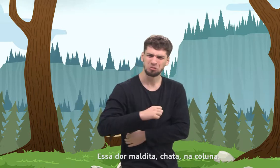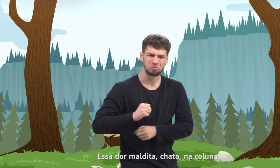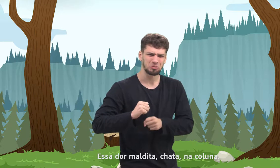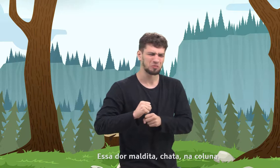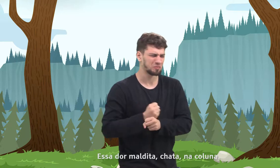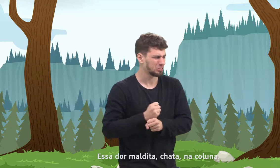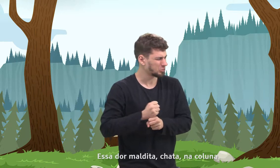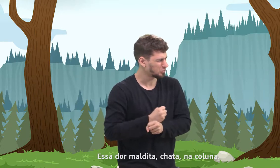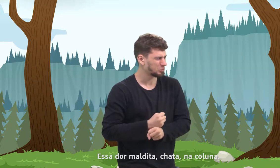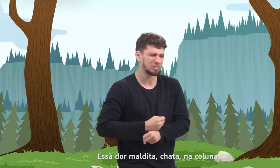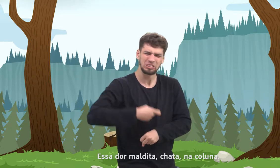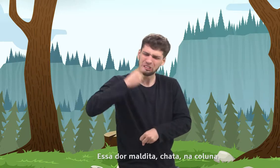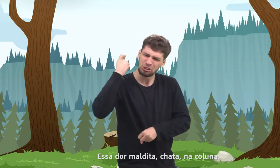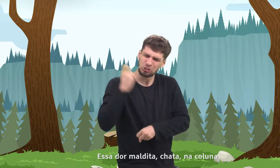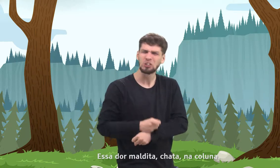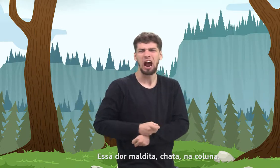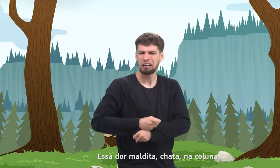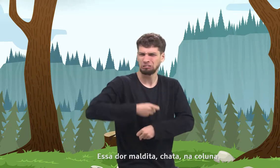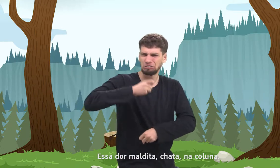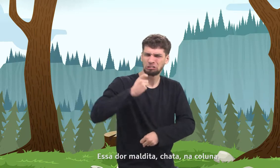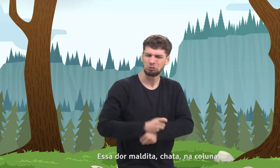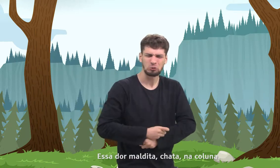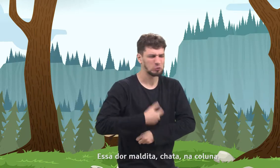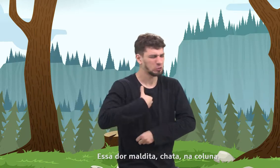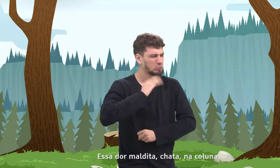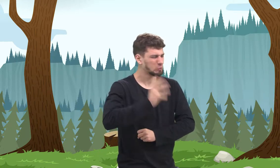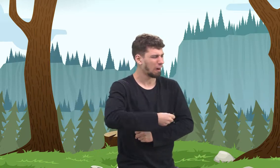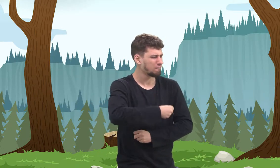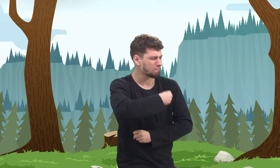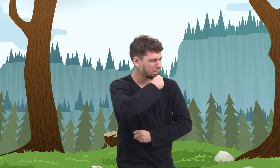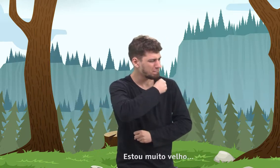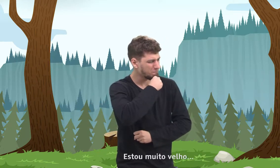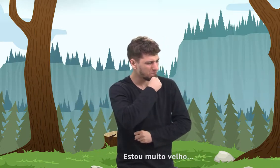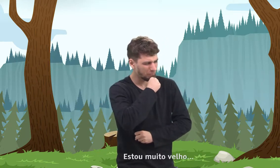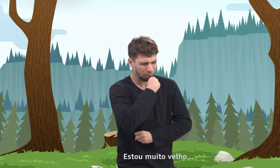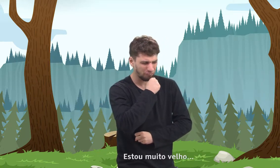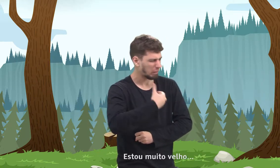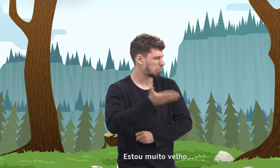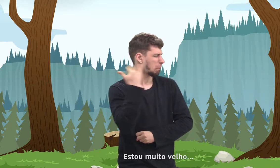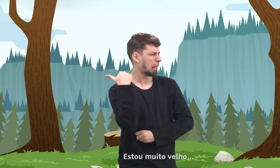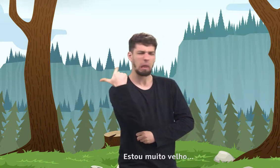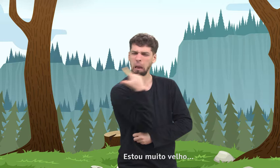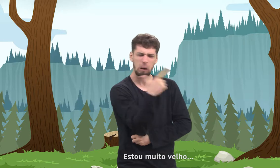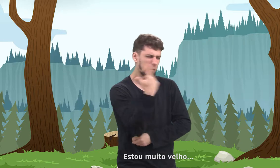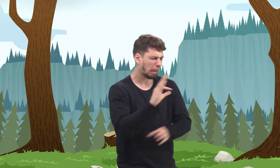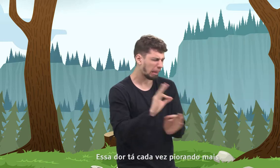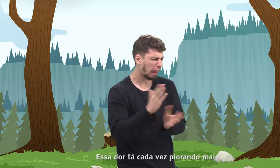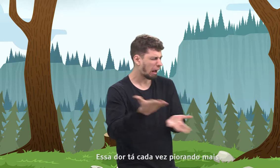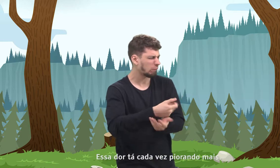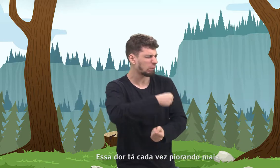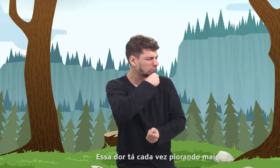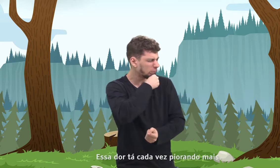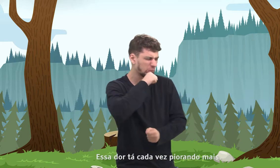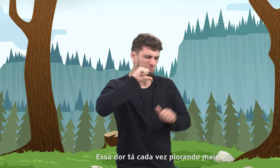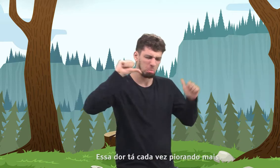maldita chata na coluna velho a dor da cada vez te olhando